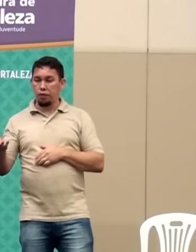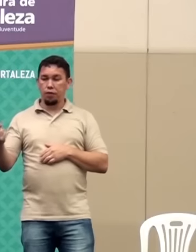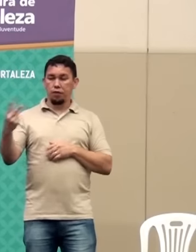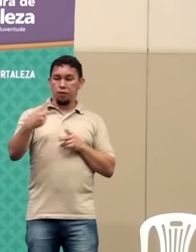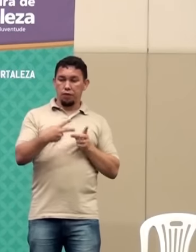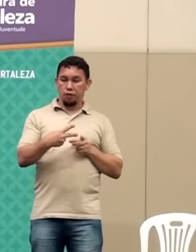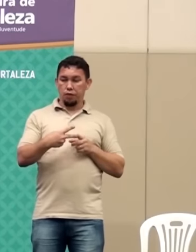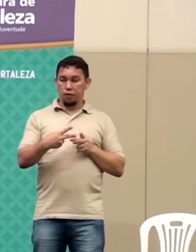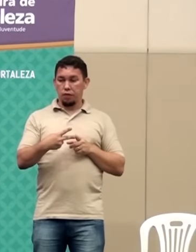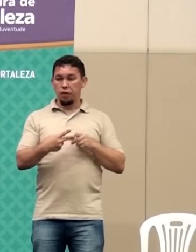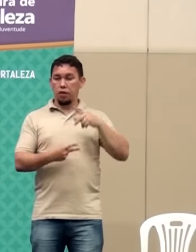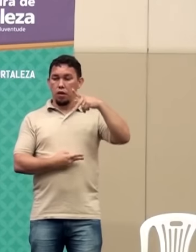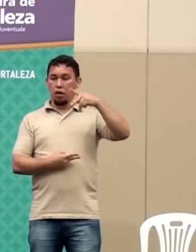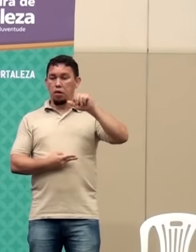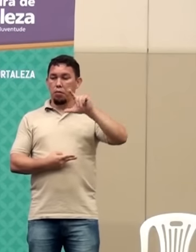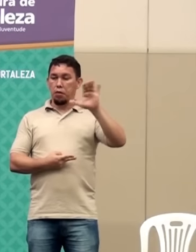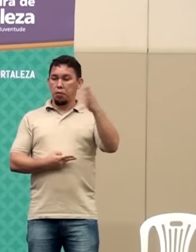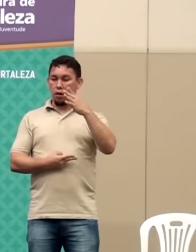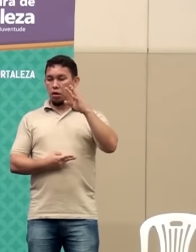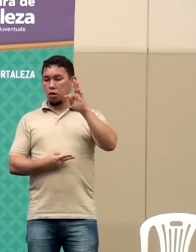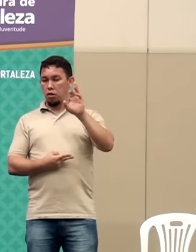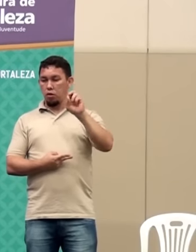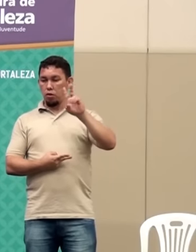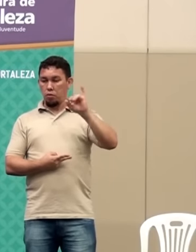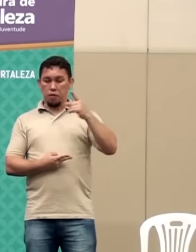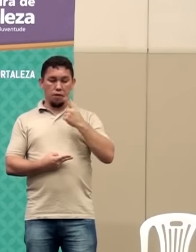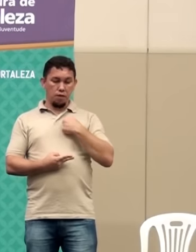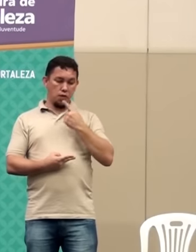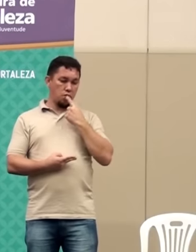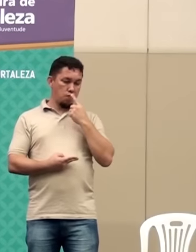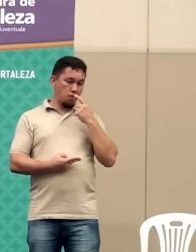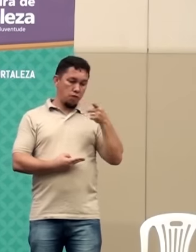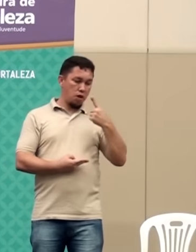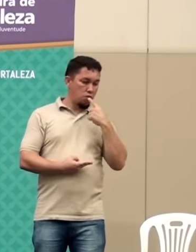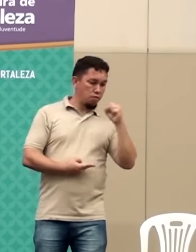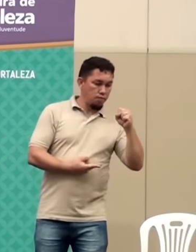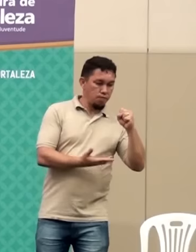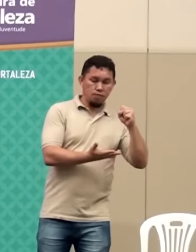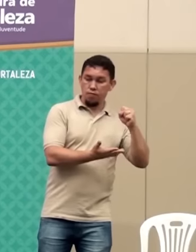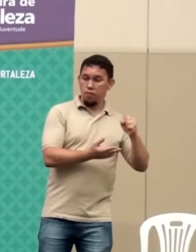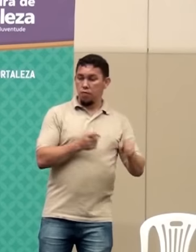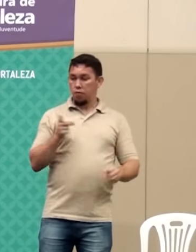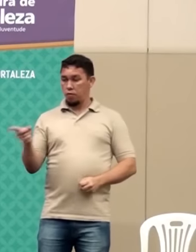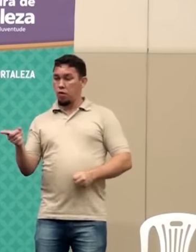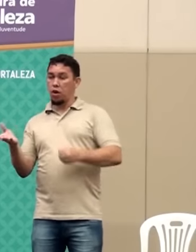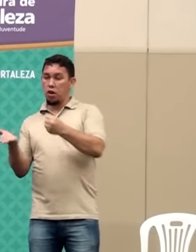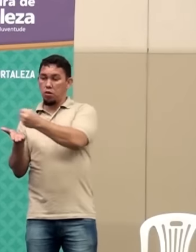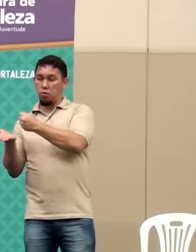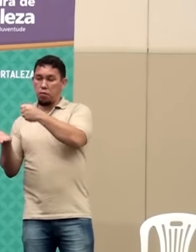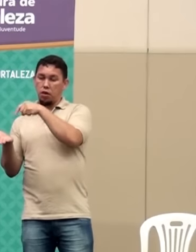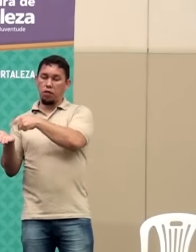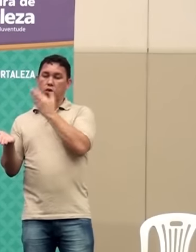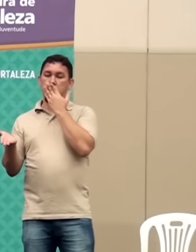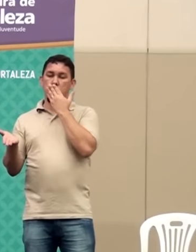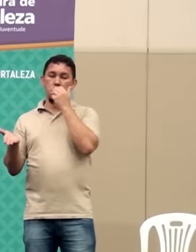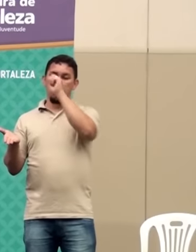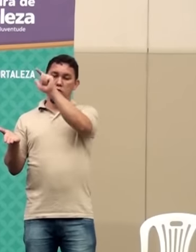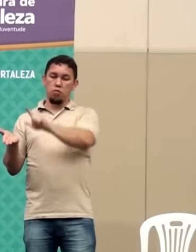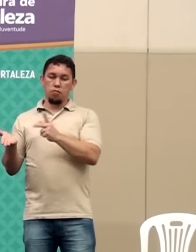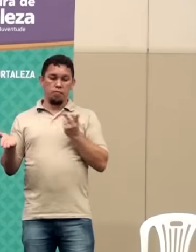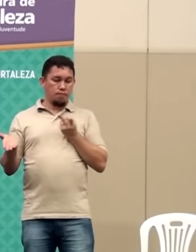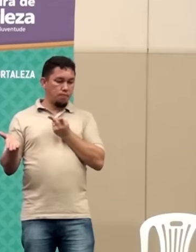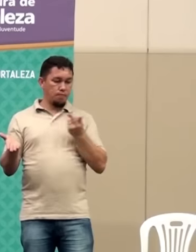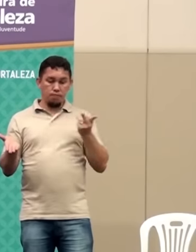bases. E o papel de tornassol vai ficar vermelho em meio ácido e em meio básico ele vai ficar azul, tá? Os